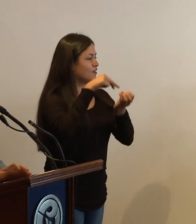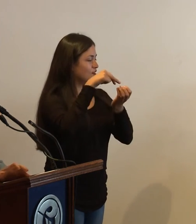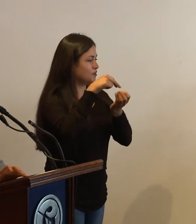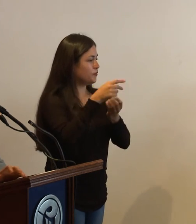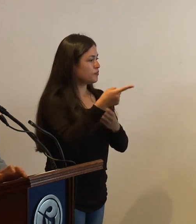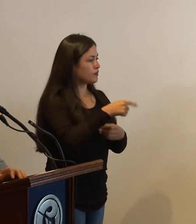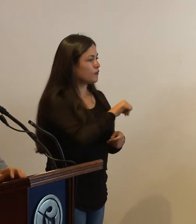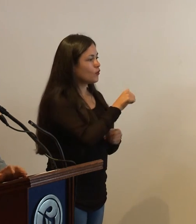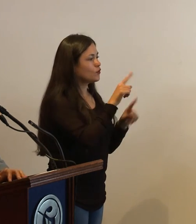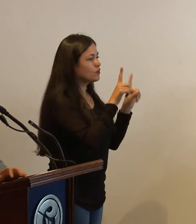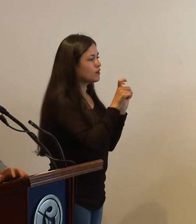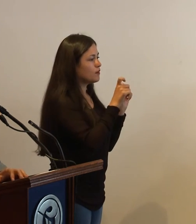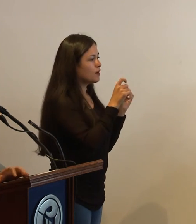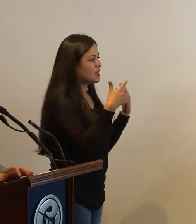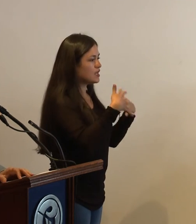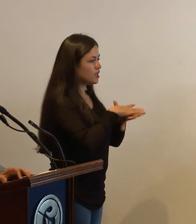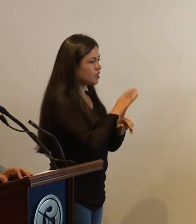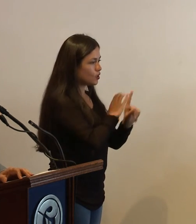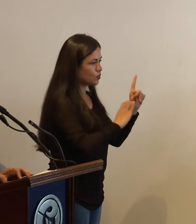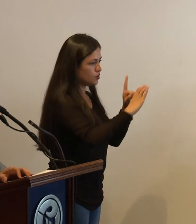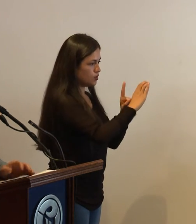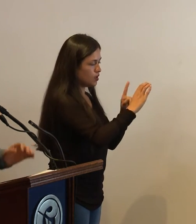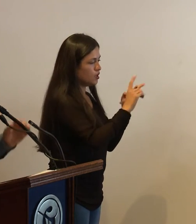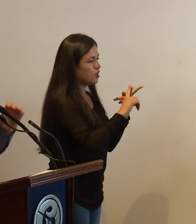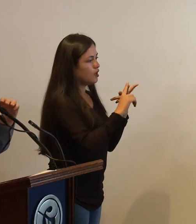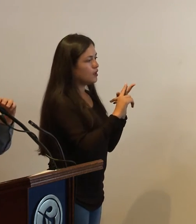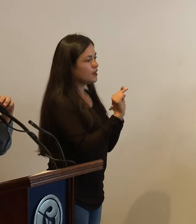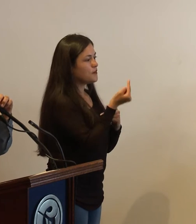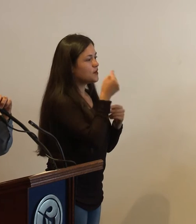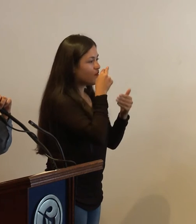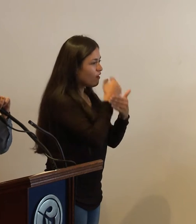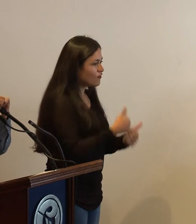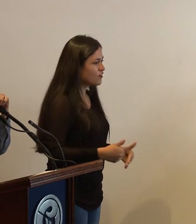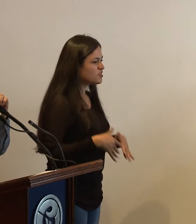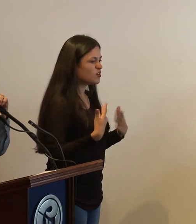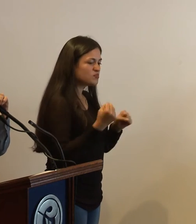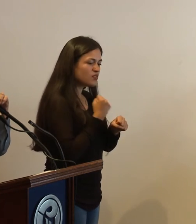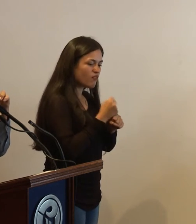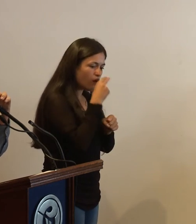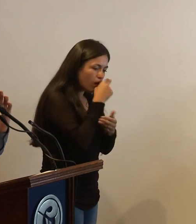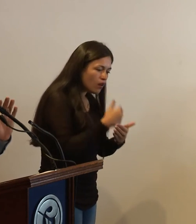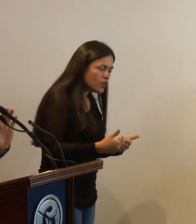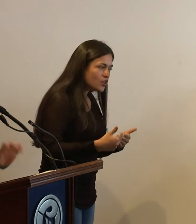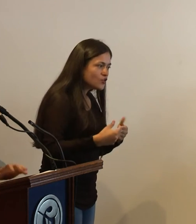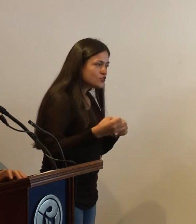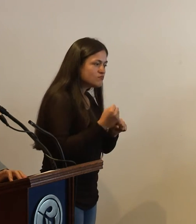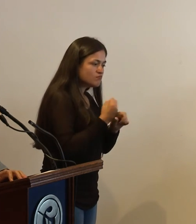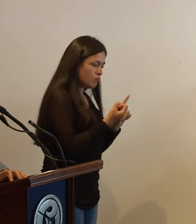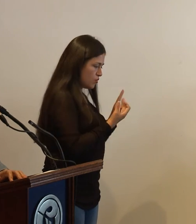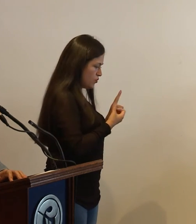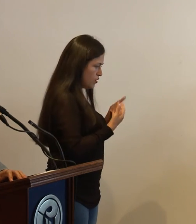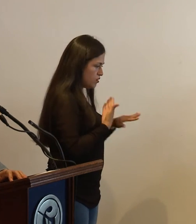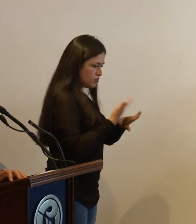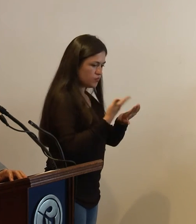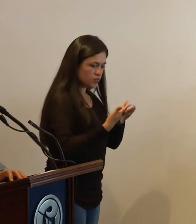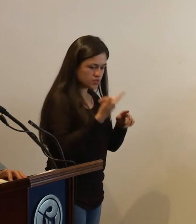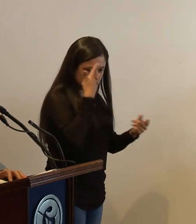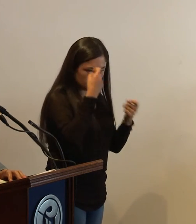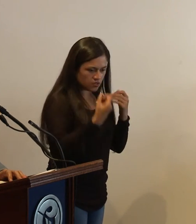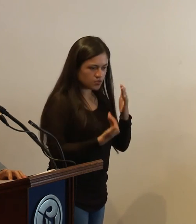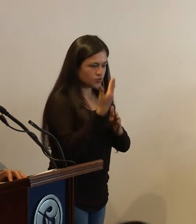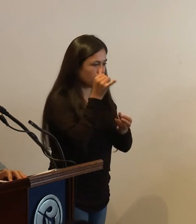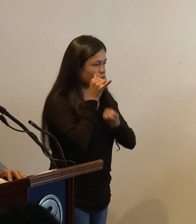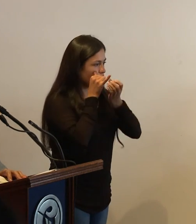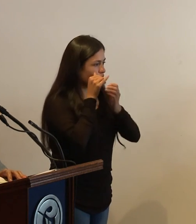intercultural, el tema mismo de la primera infancia para la, el programa nuestro ha sido clave la relación